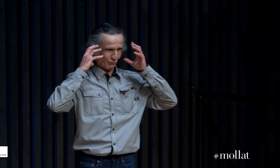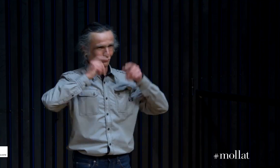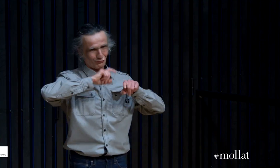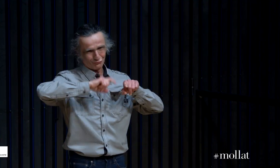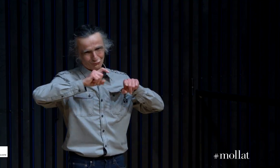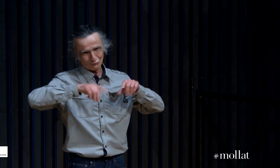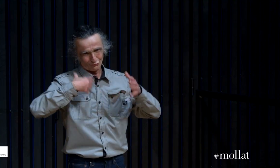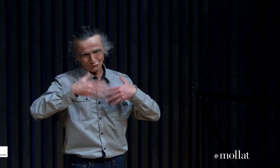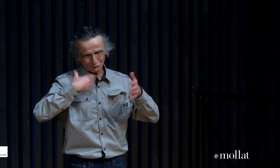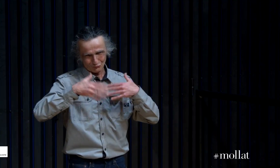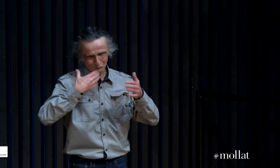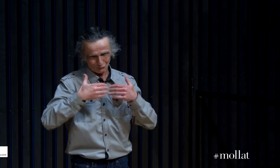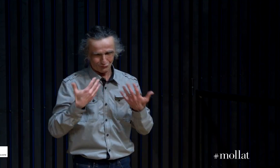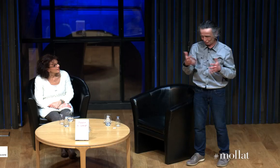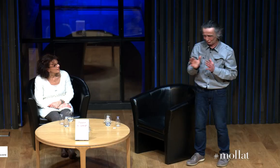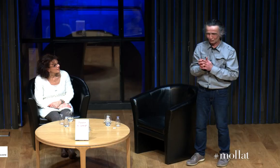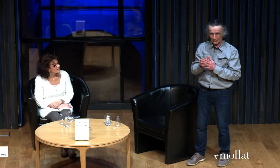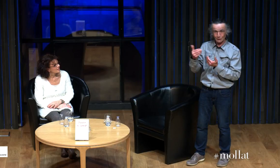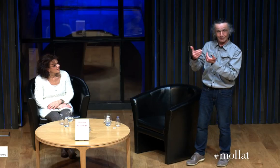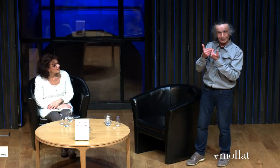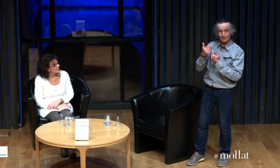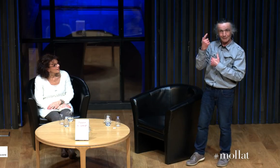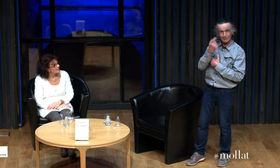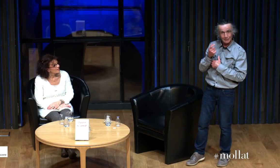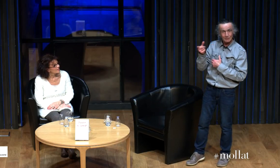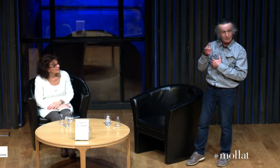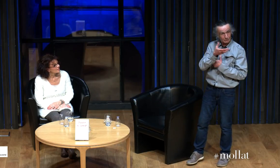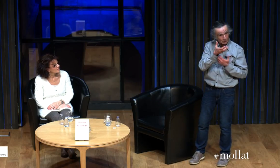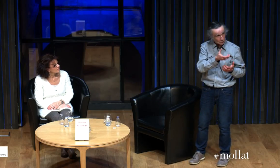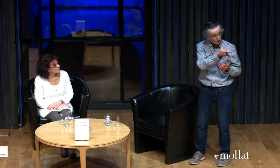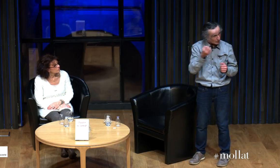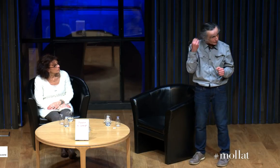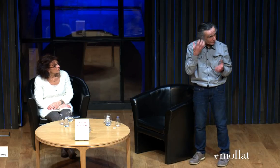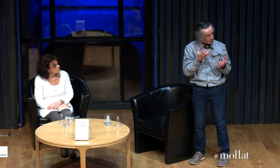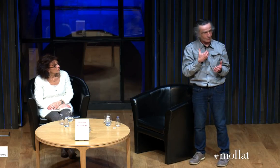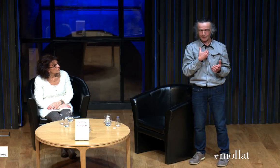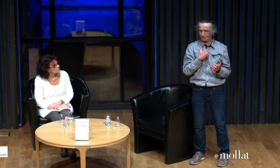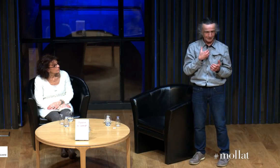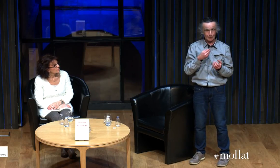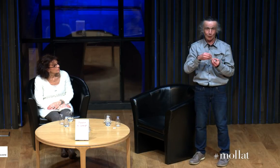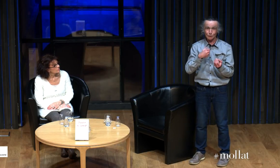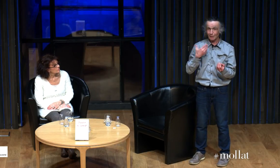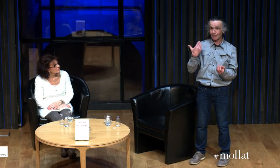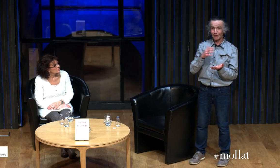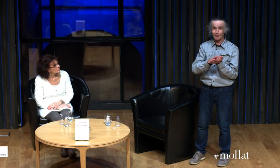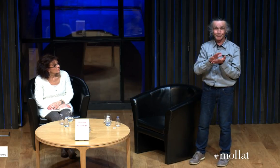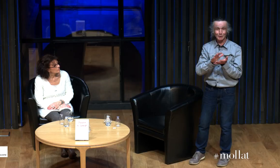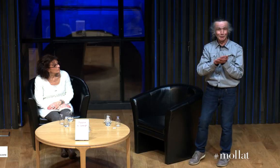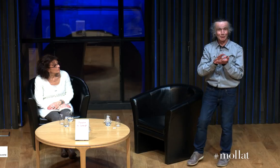Voilà, on se rencontre, il me fait passer l'audiogramme, voilà, ça suit son cours. Et il me demande si je veux me faire